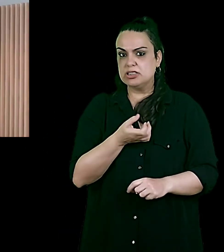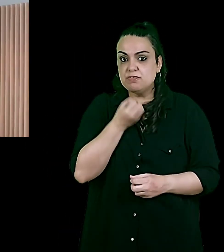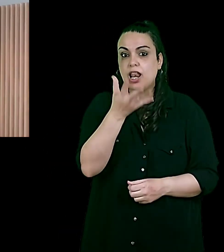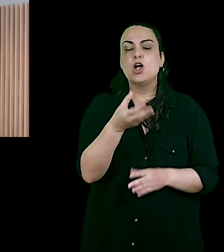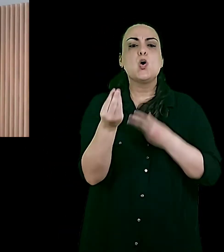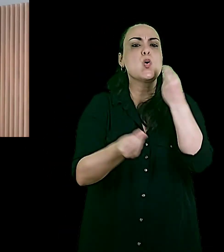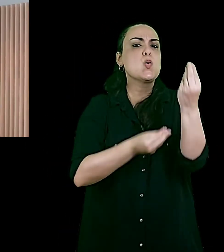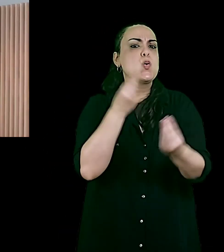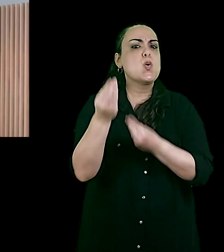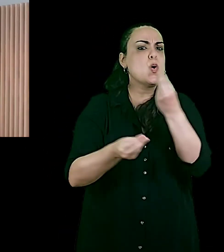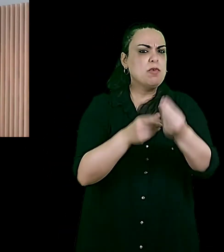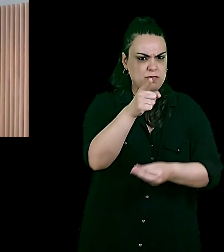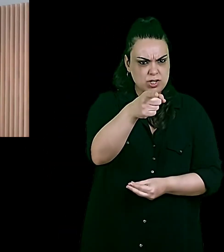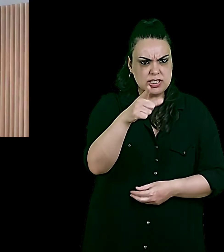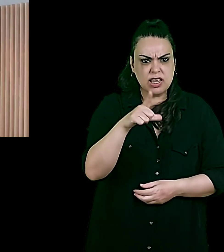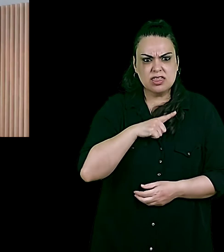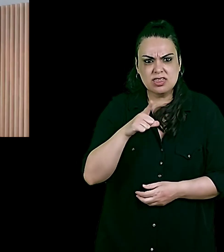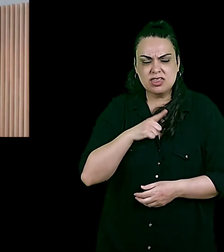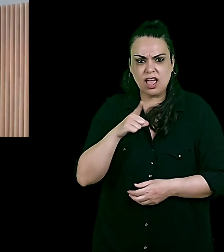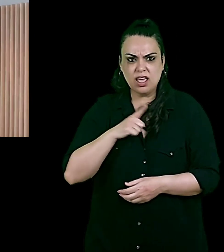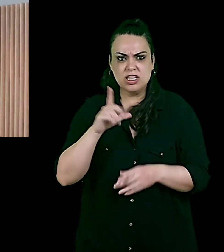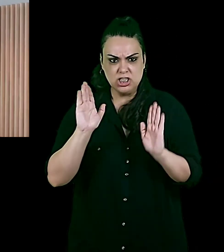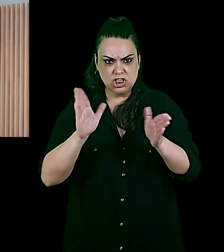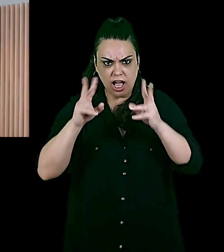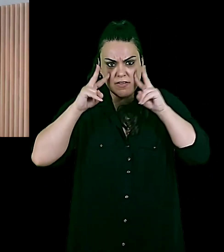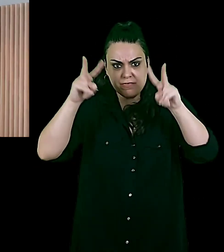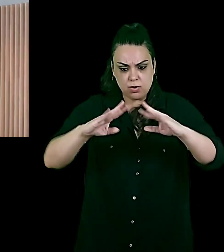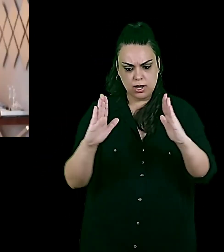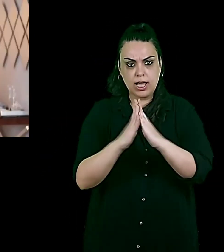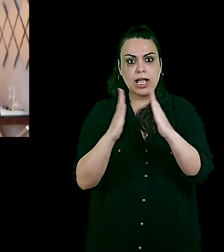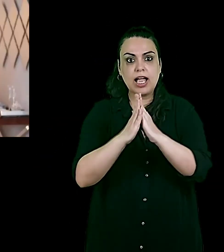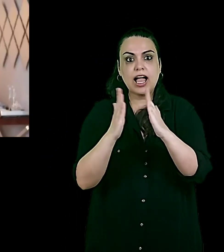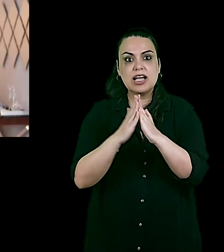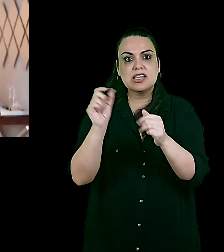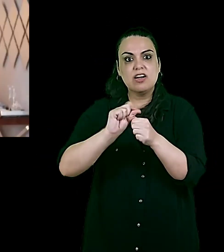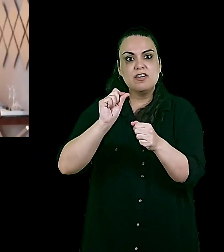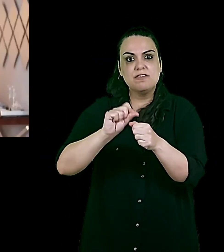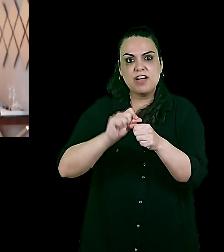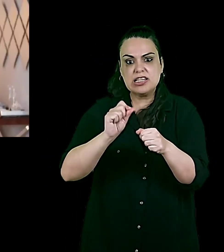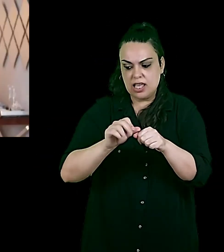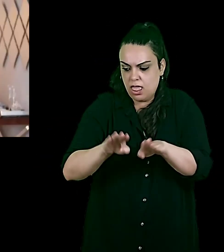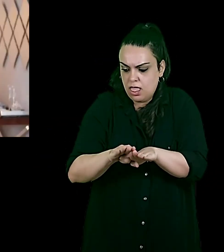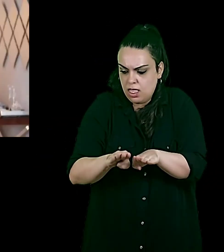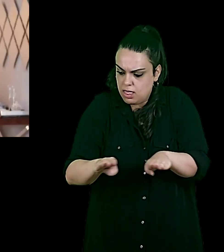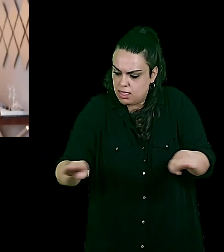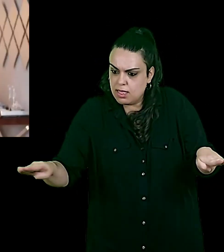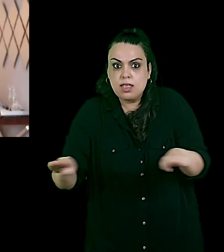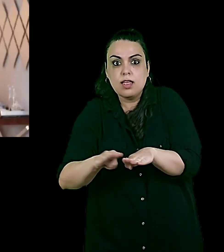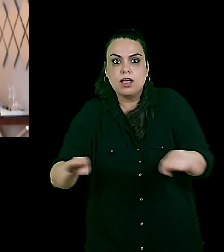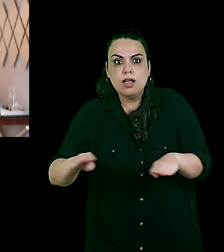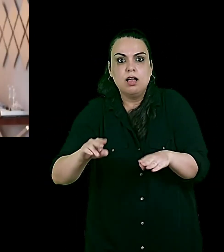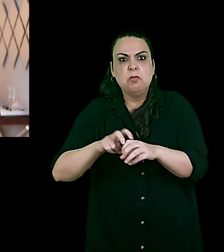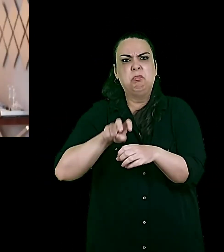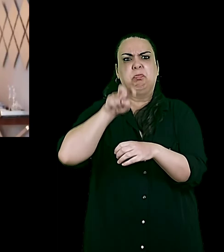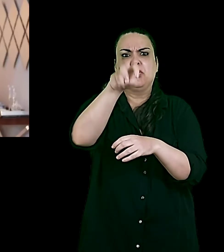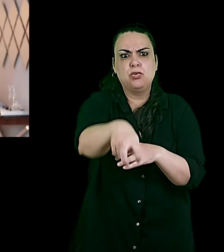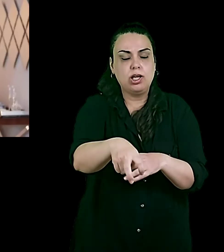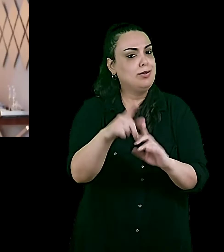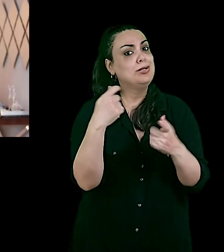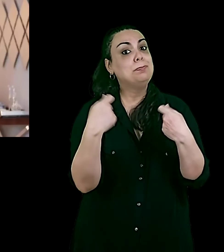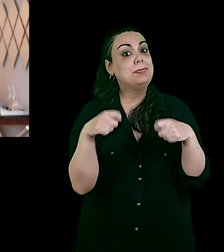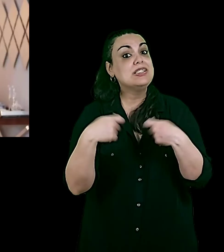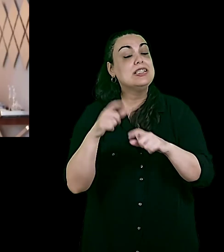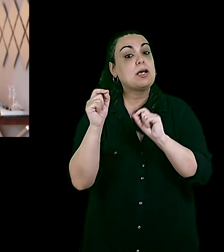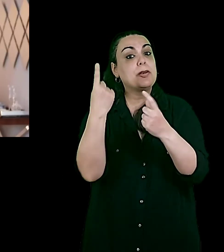agora, em que casa você já viu uma laje ser batida antes do alicerce? Em que obra você já viu alguém começando